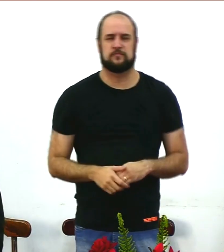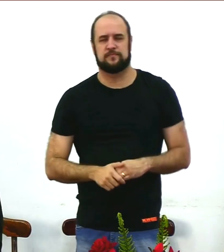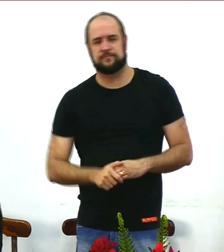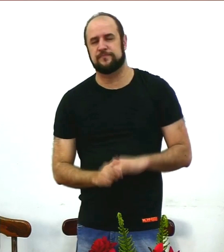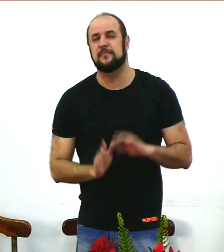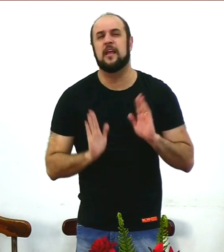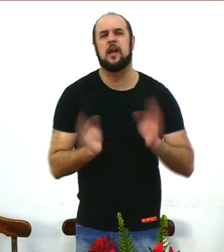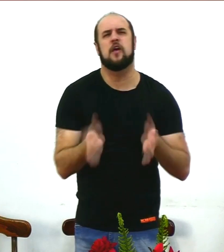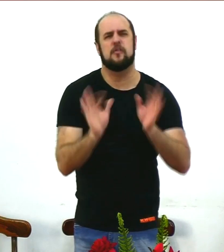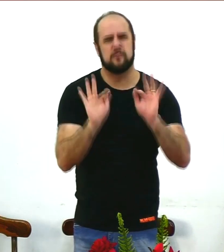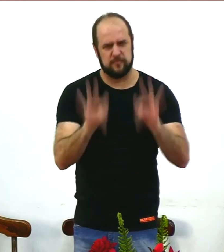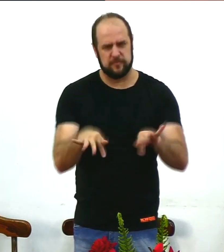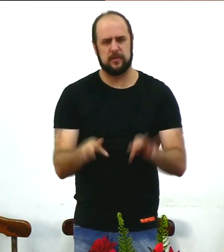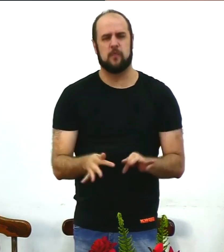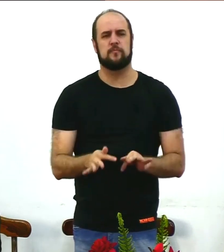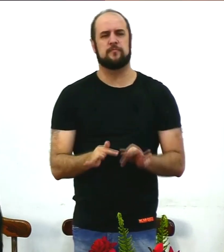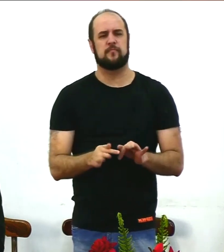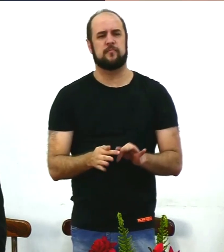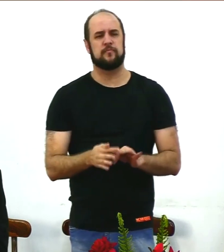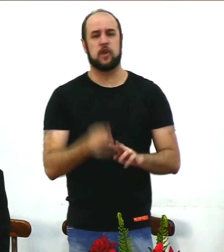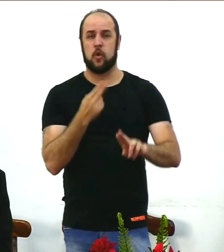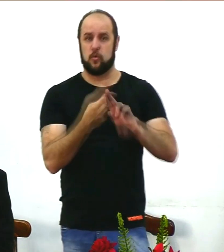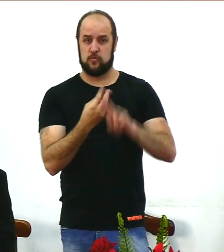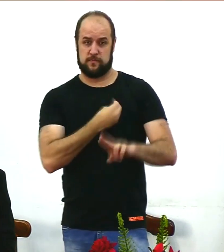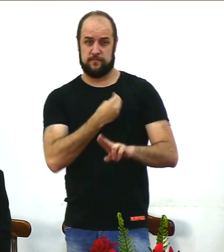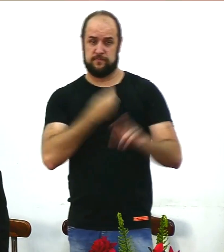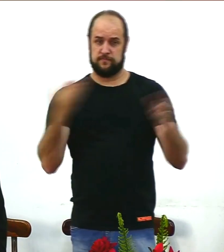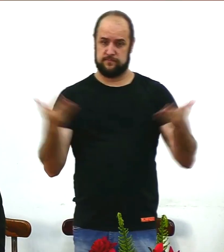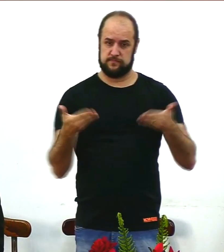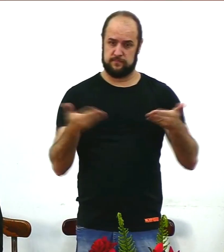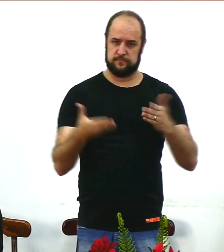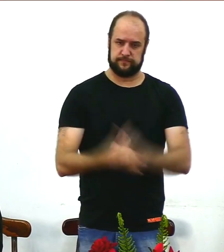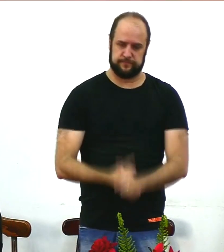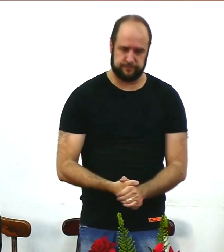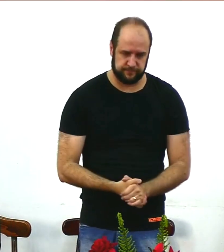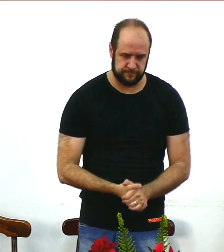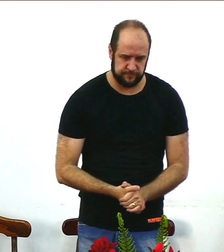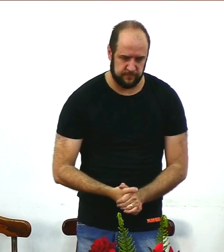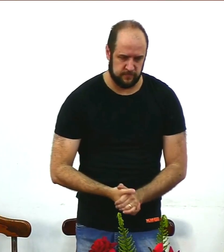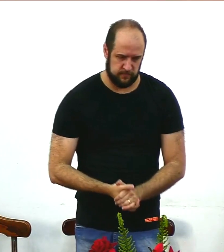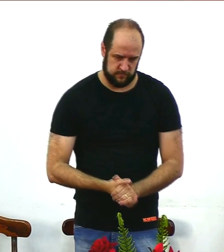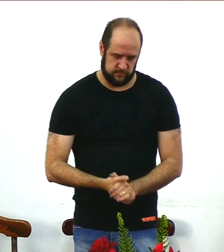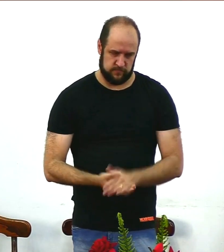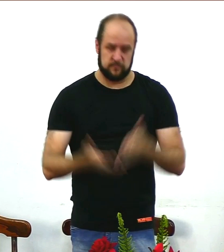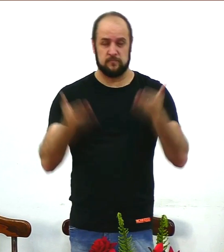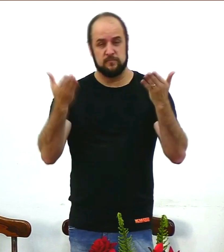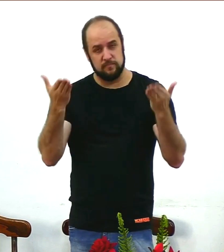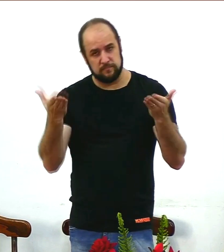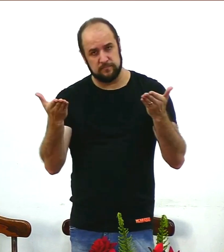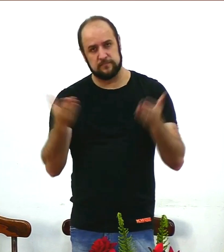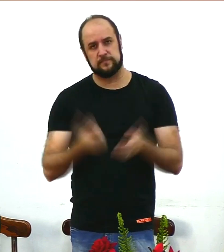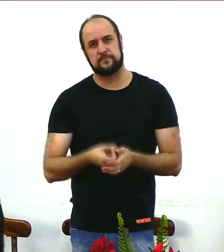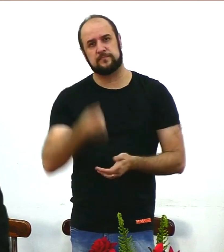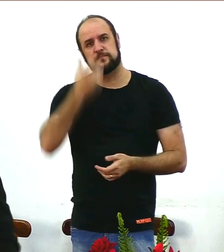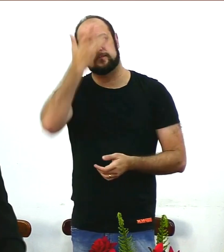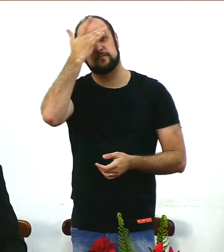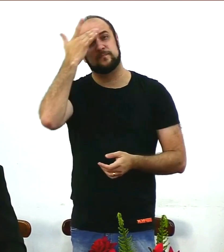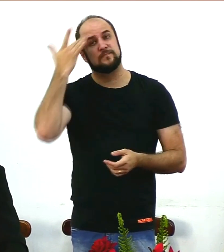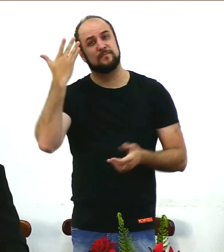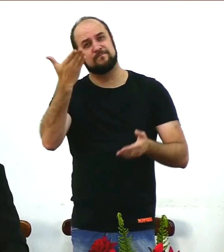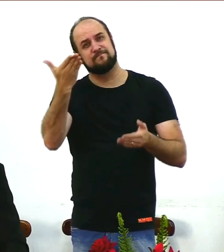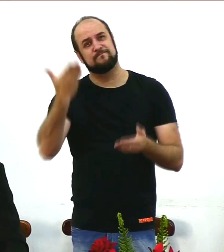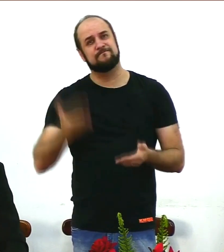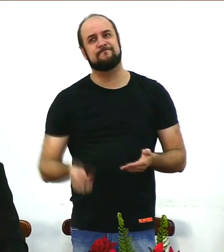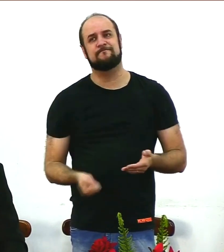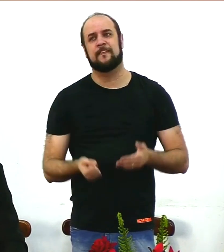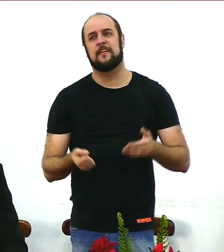que sim, o Senhor agiu pelo seu povo, e o Senhor libertou o seu povo. Agora eles tornaram-se ex-exilados, eles